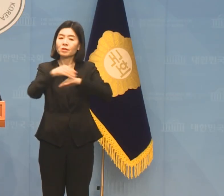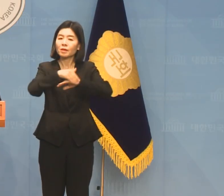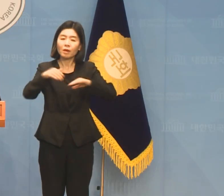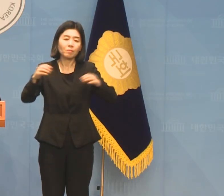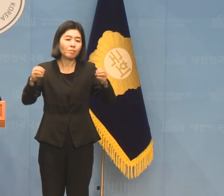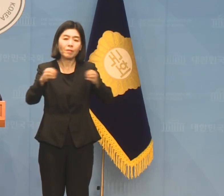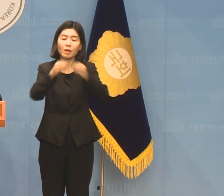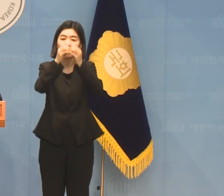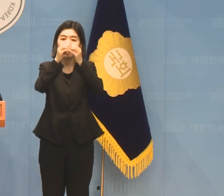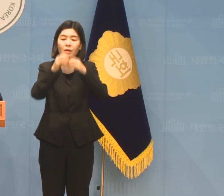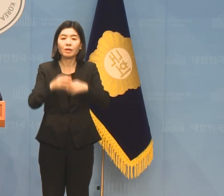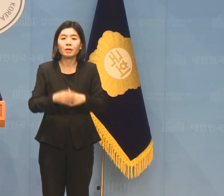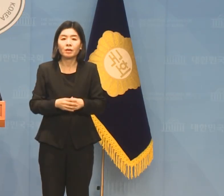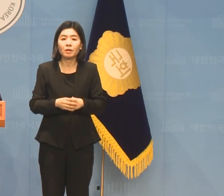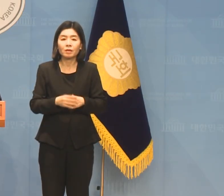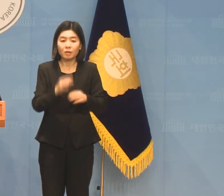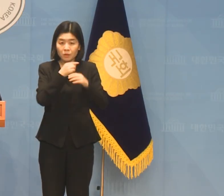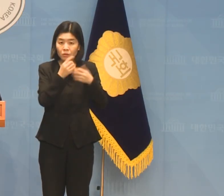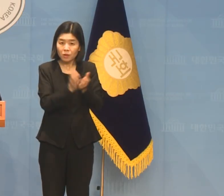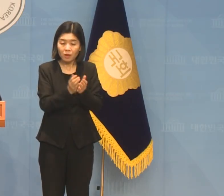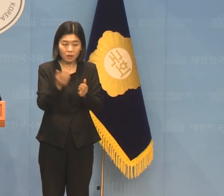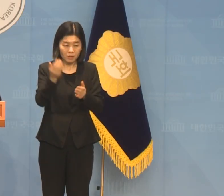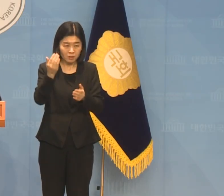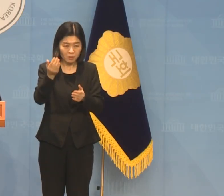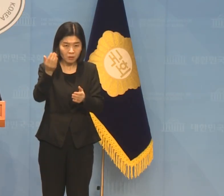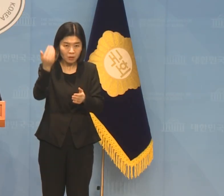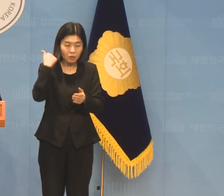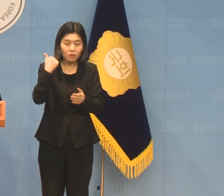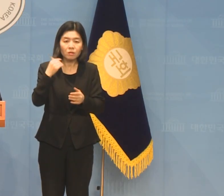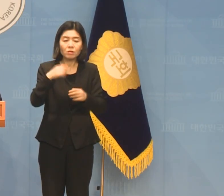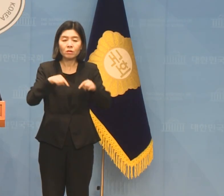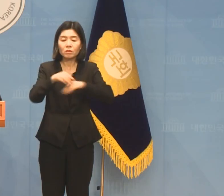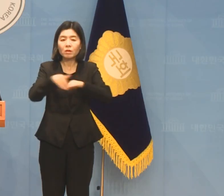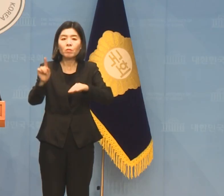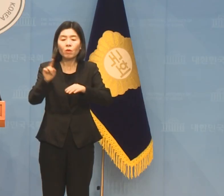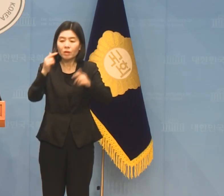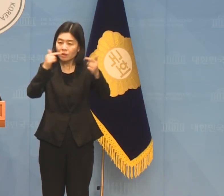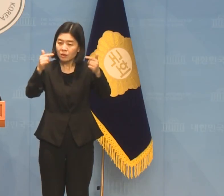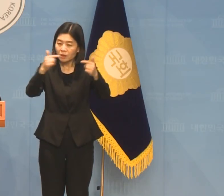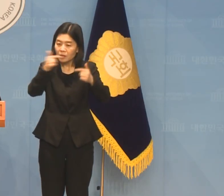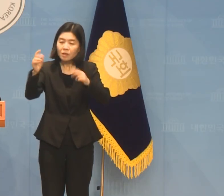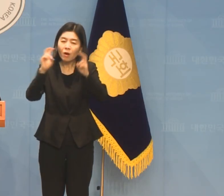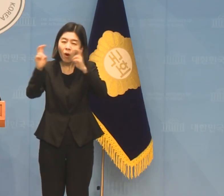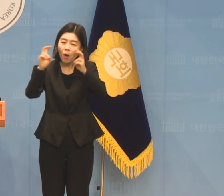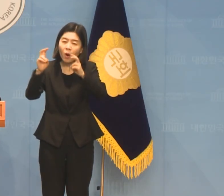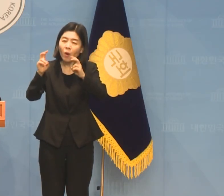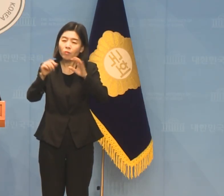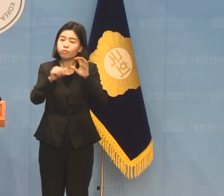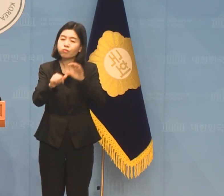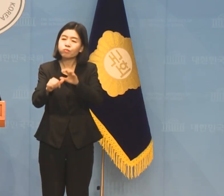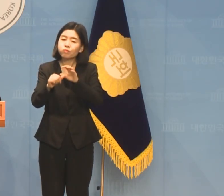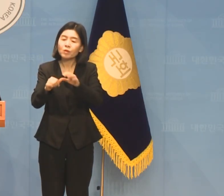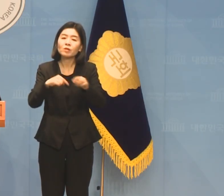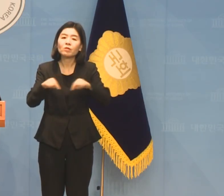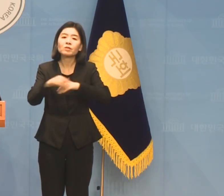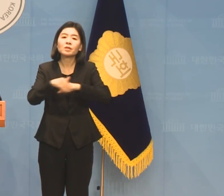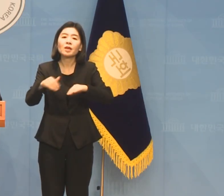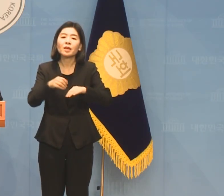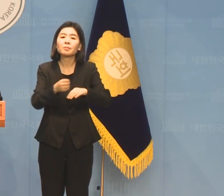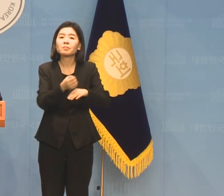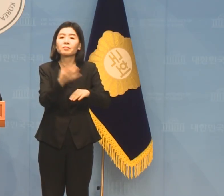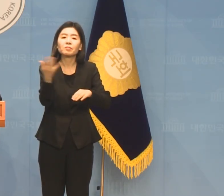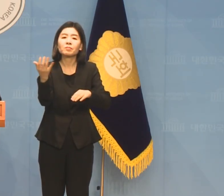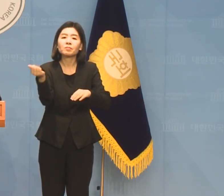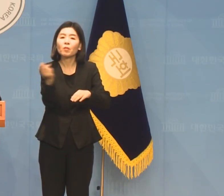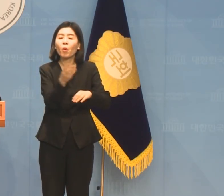상충합니다. 그동안 민주당은 반기업적 정책을 추진하며 기업 활동을 위축시키는 여러 조치를 취해왔고